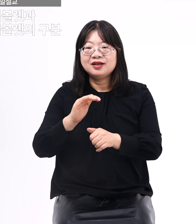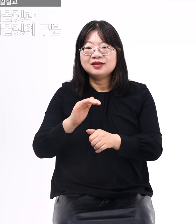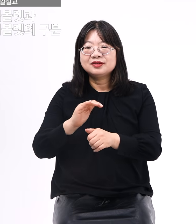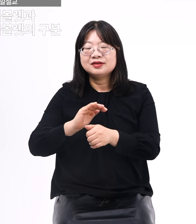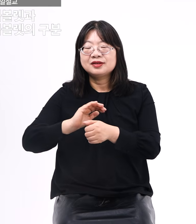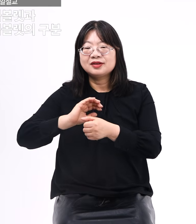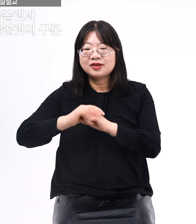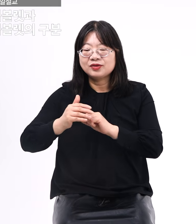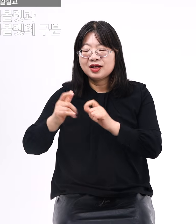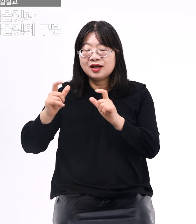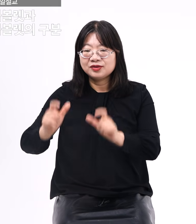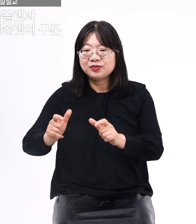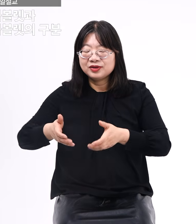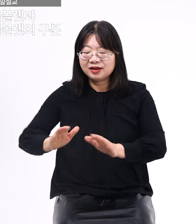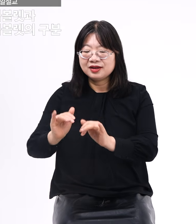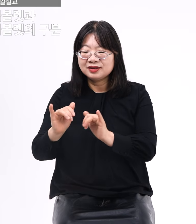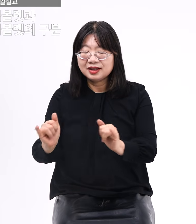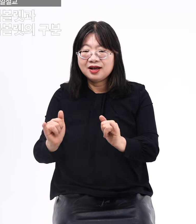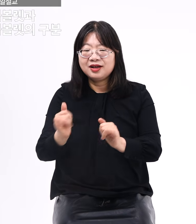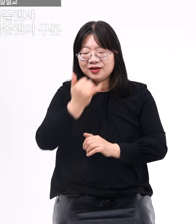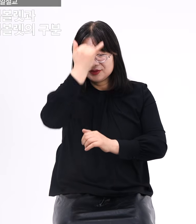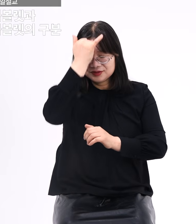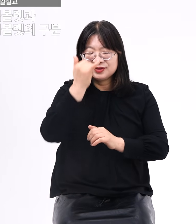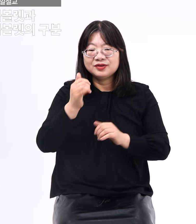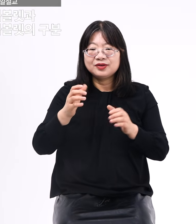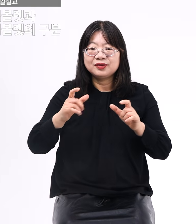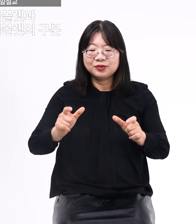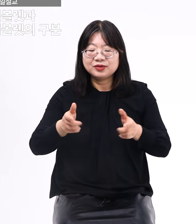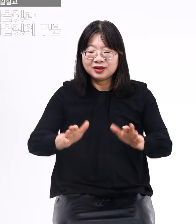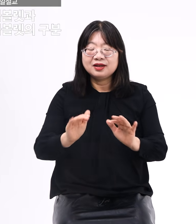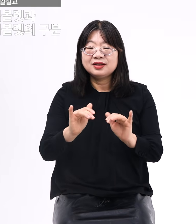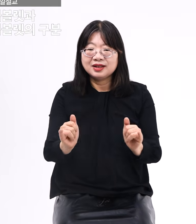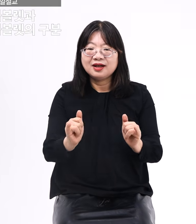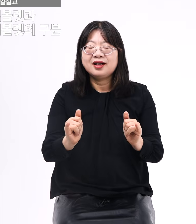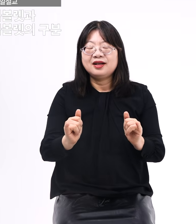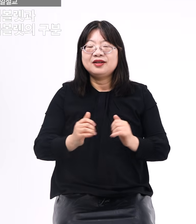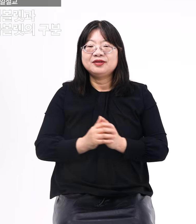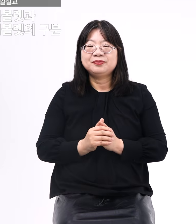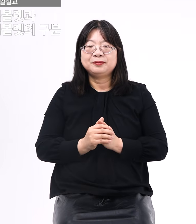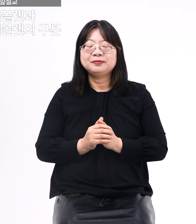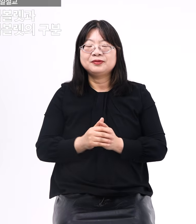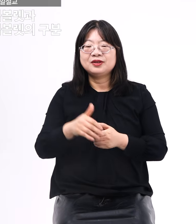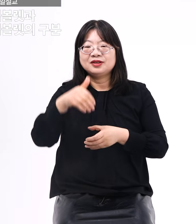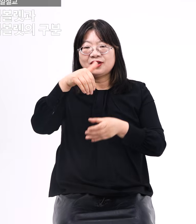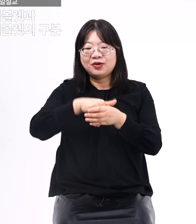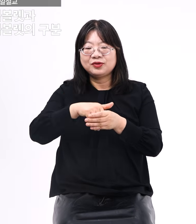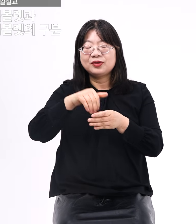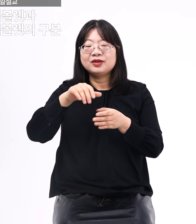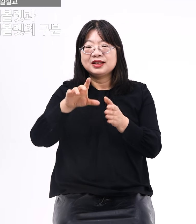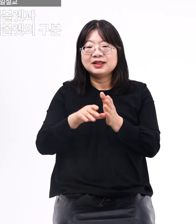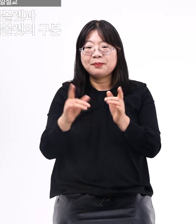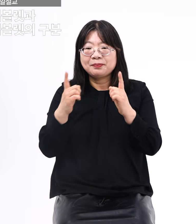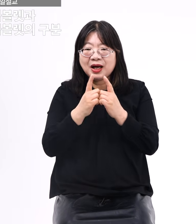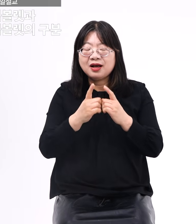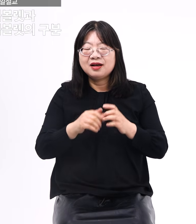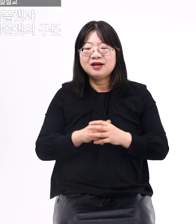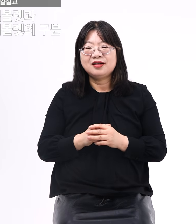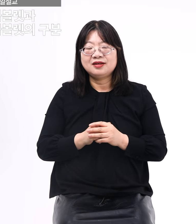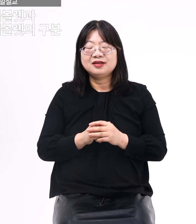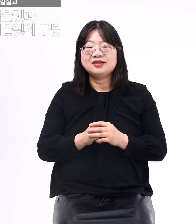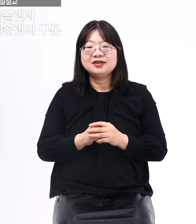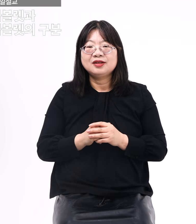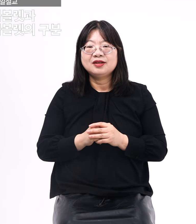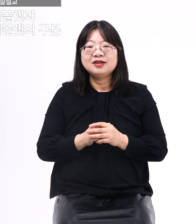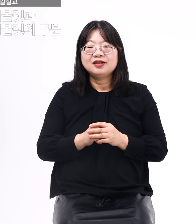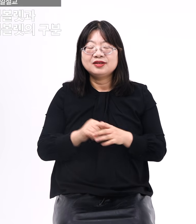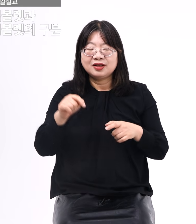충청도 정치의 계절이 오면 이 못된 정치인들이 이렇게 백성들의 순진무구한